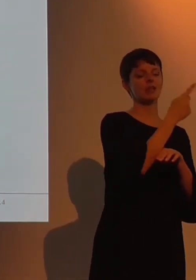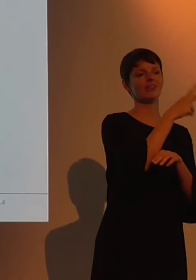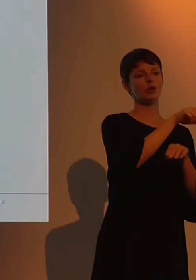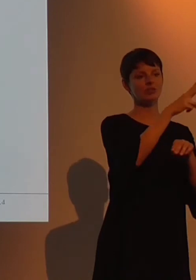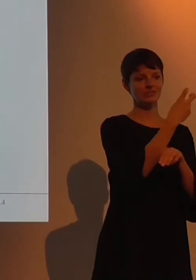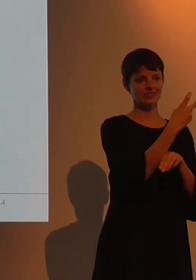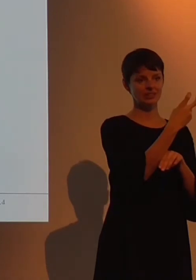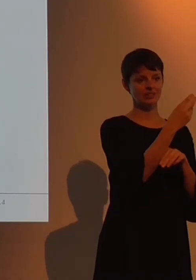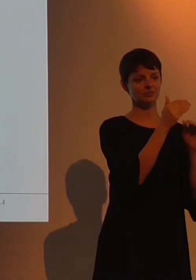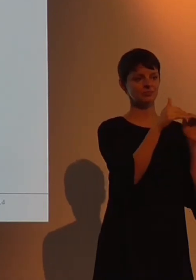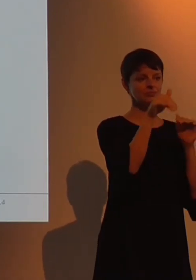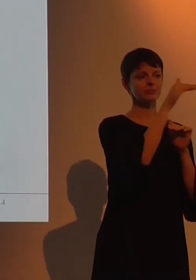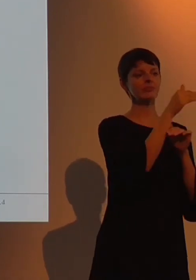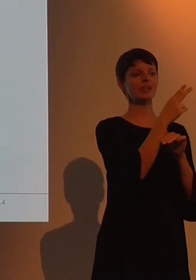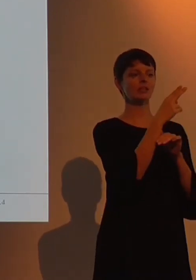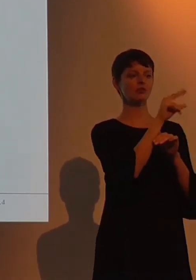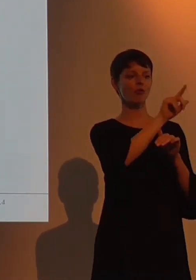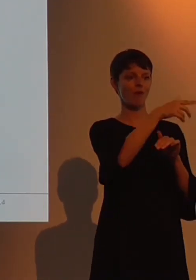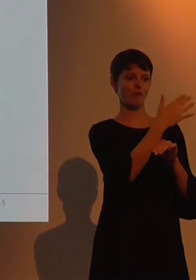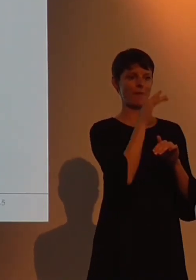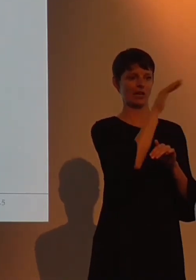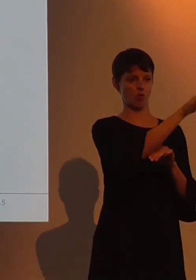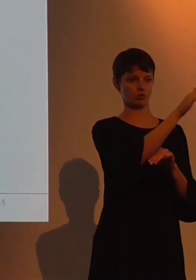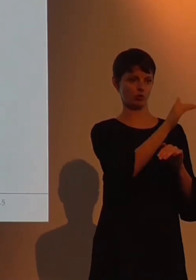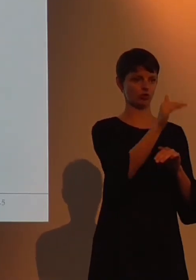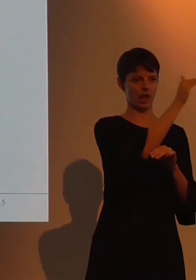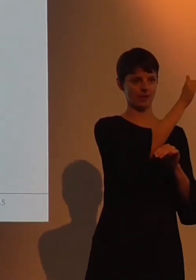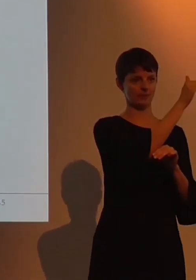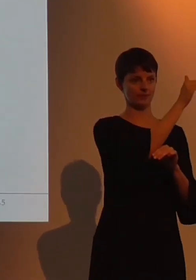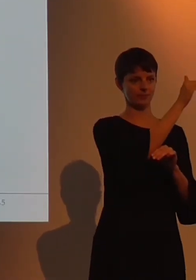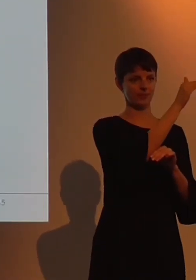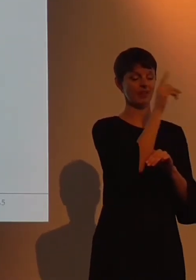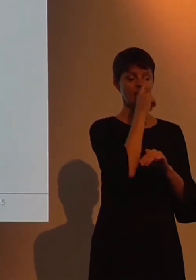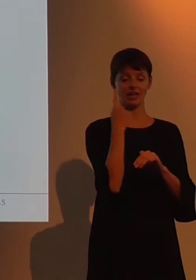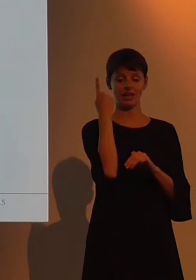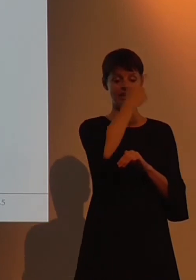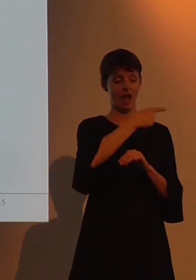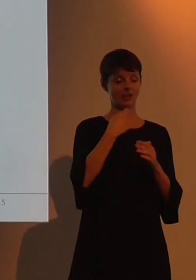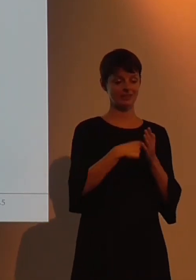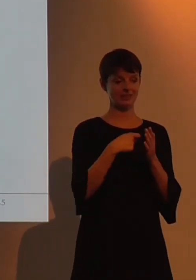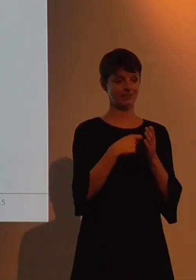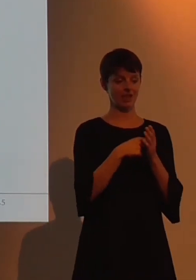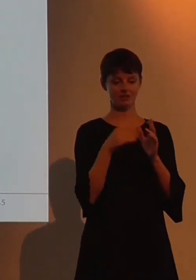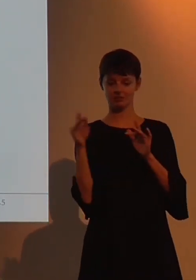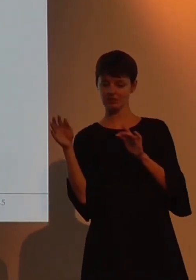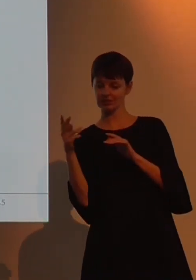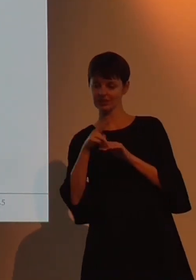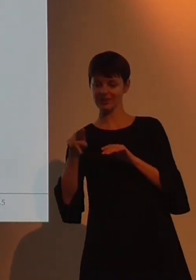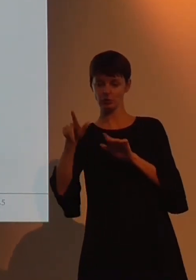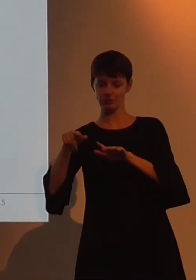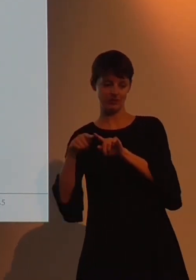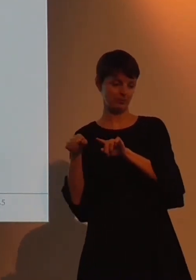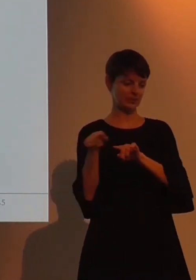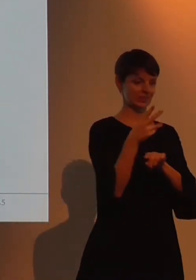dass besonders Sendergesichter wie zum Beispiel Hella von Sinn oder Dr. sich des Themas angenommen haben und das auch bewusst versuchen, das